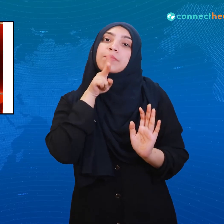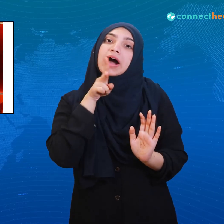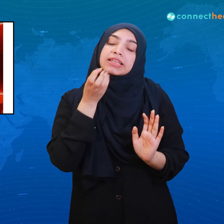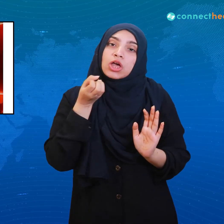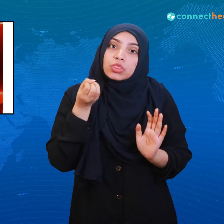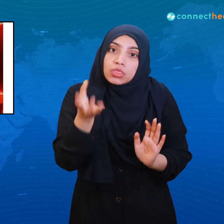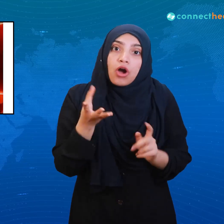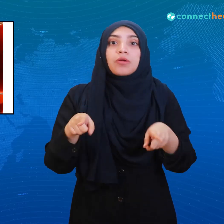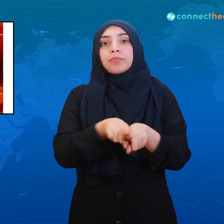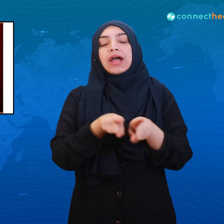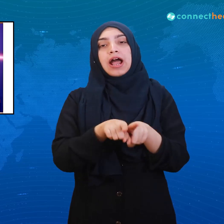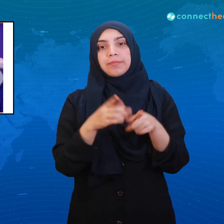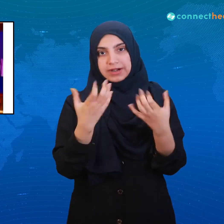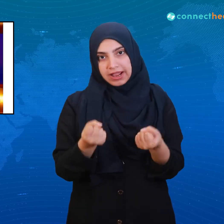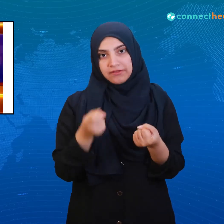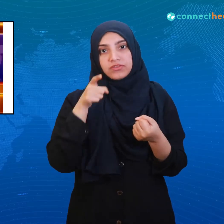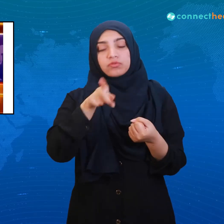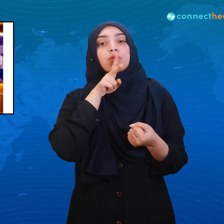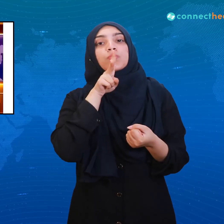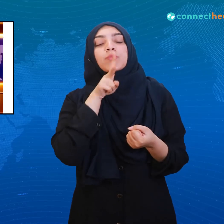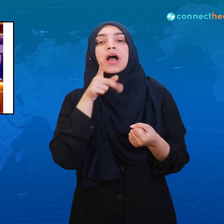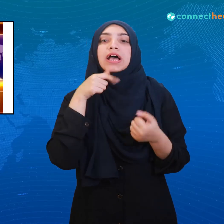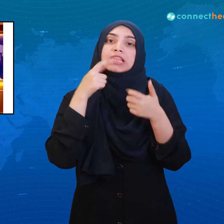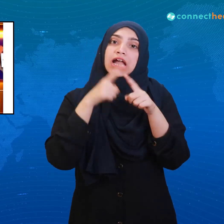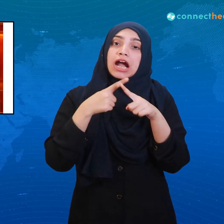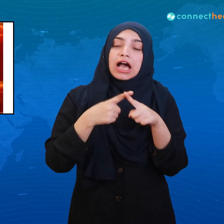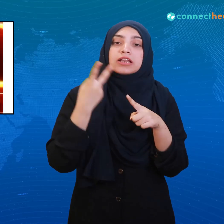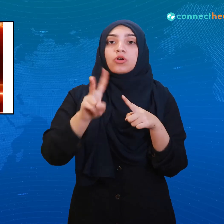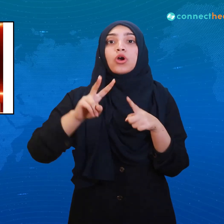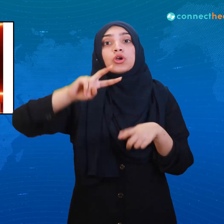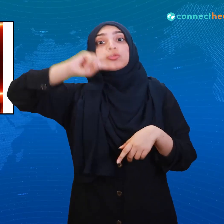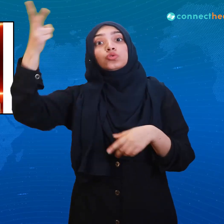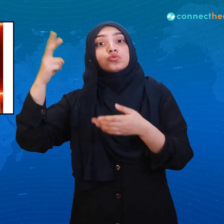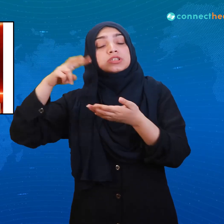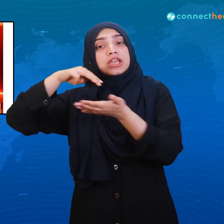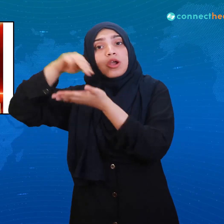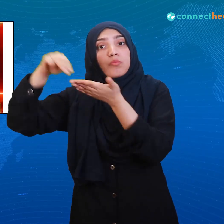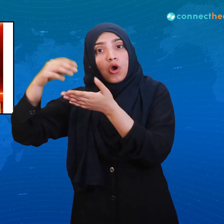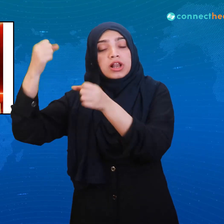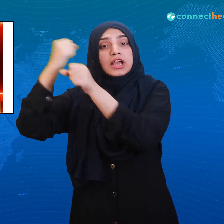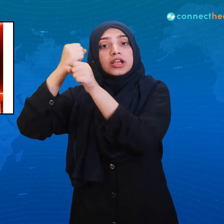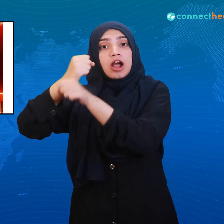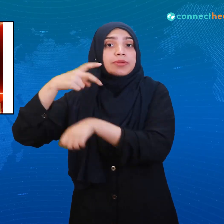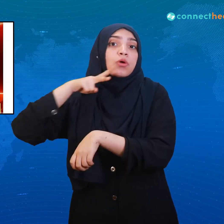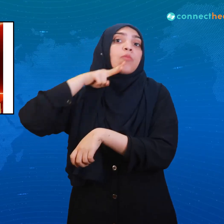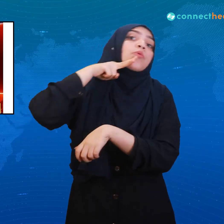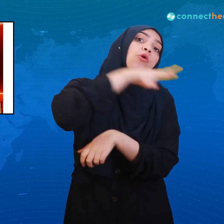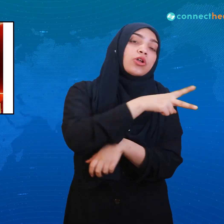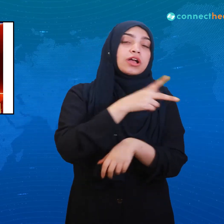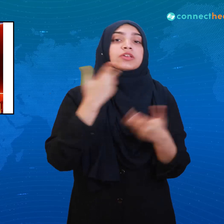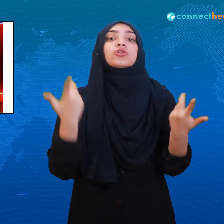इफेक्टिव ऑपरेशन है जनाब स्पीकर, रजीम चेंज का बाय अ फॉरेन गवर्नमेंट। और बदकिस्मती से